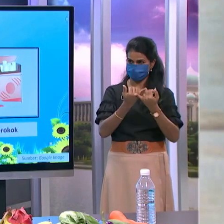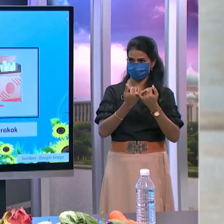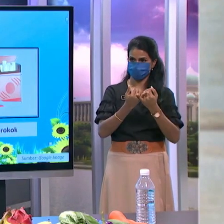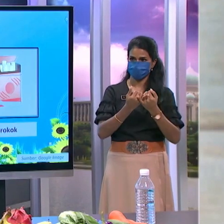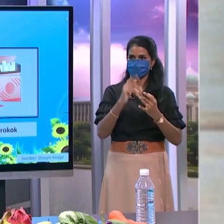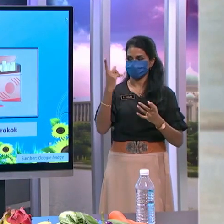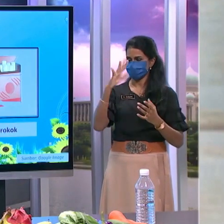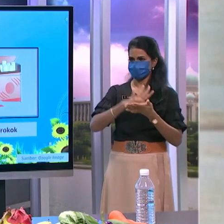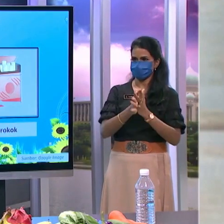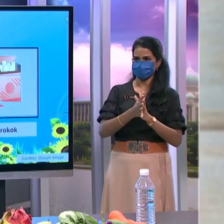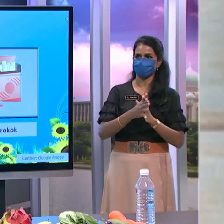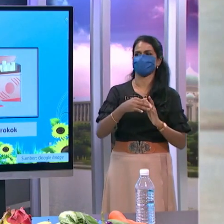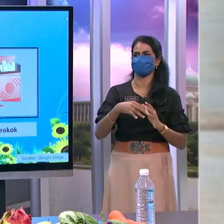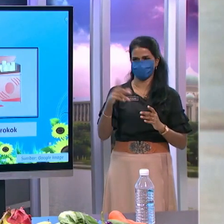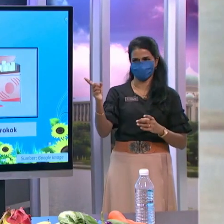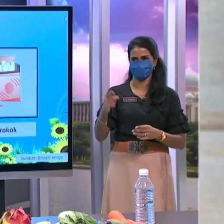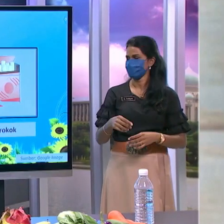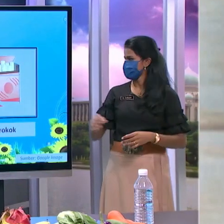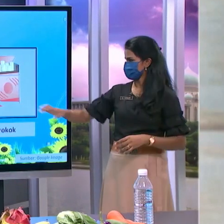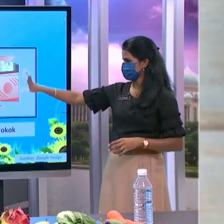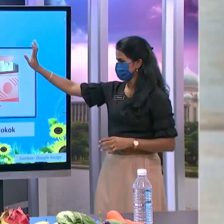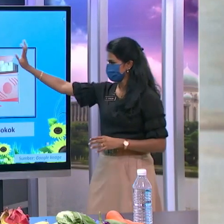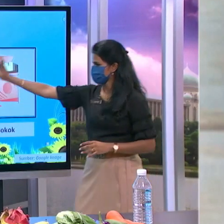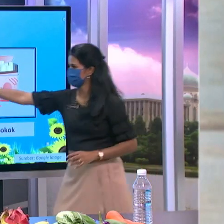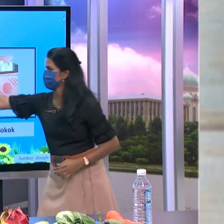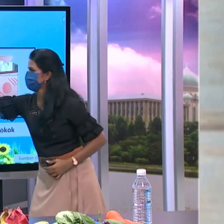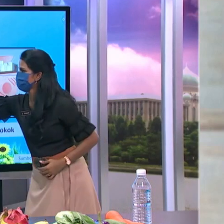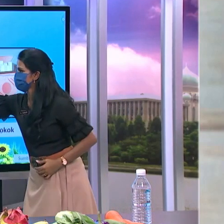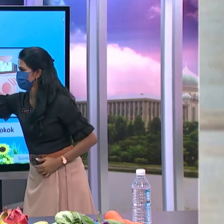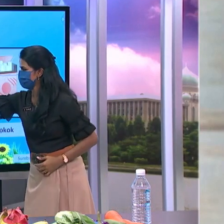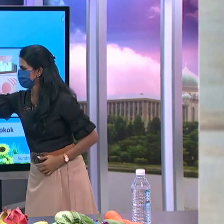masyarakat. Okey, jadi okey, kita pilih bersenam.